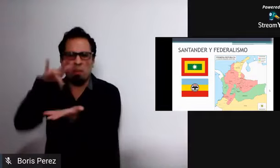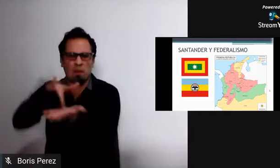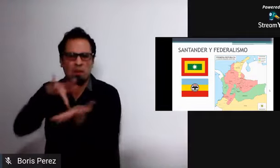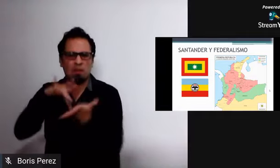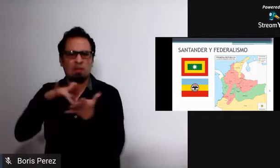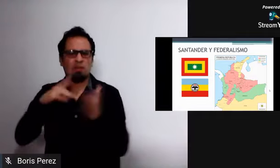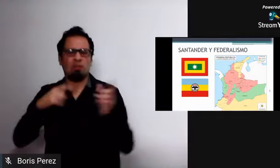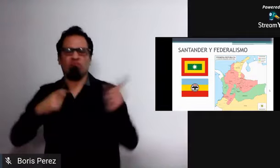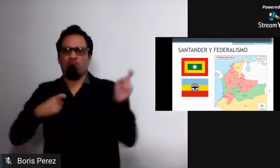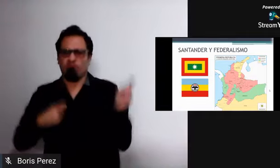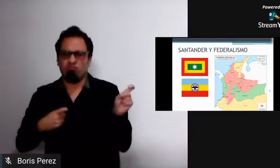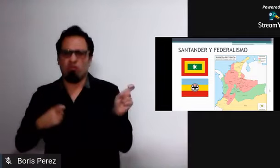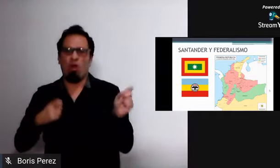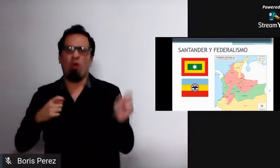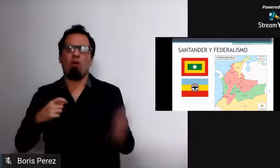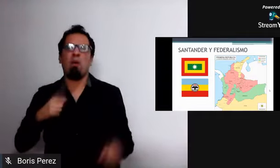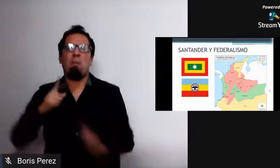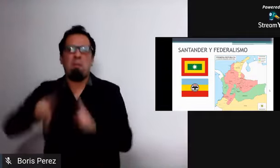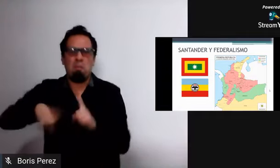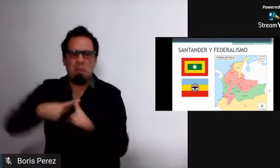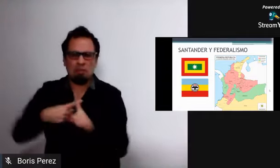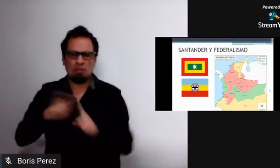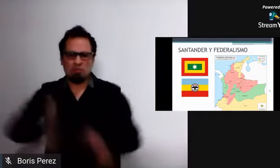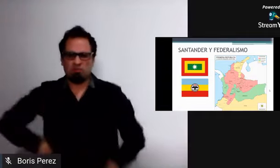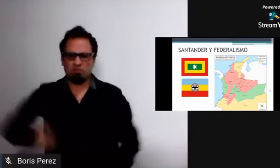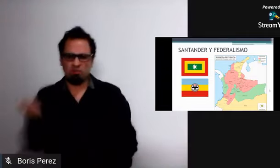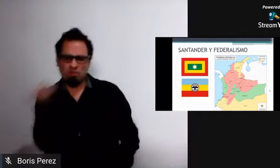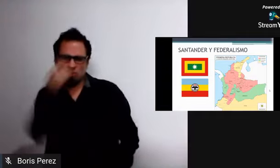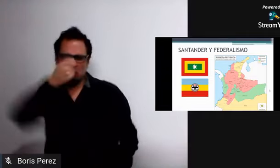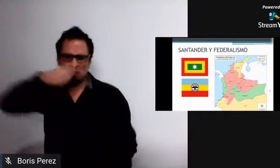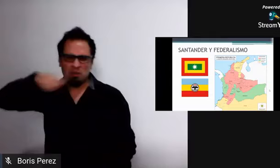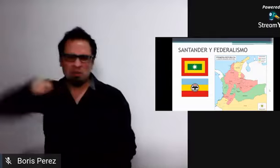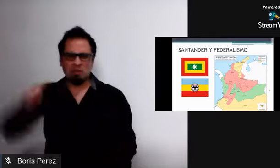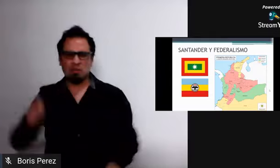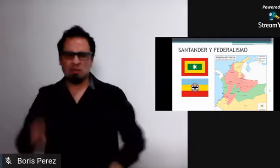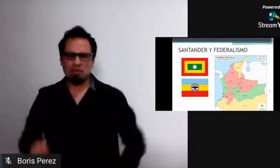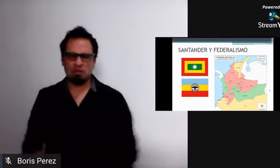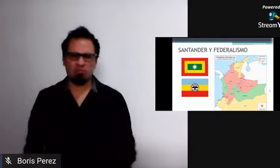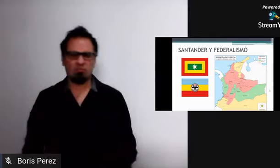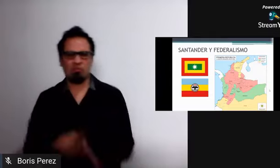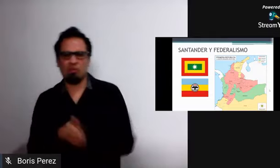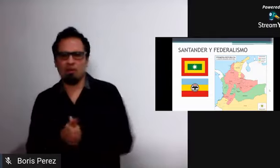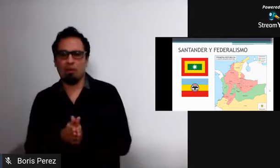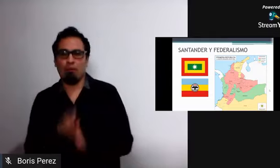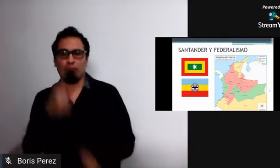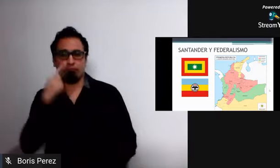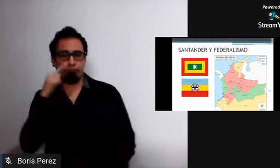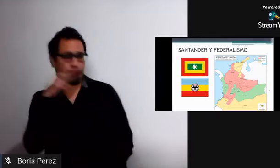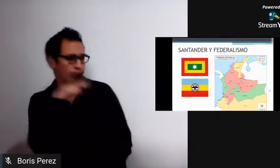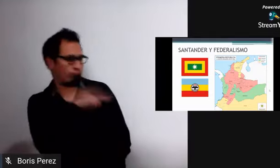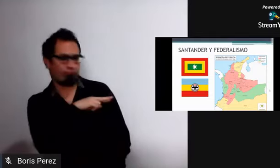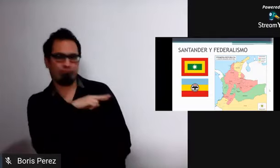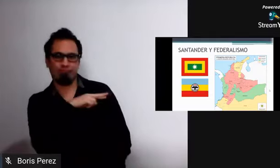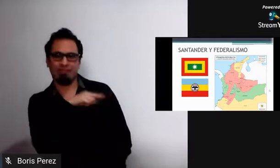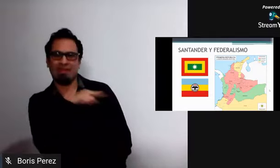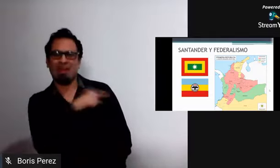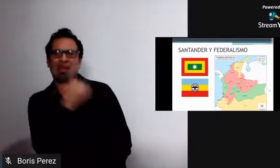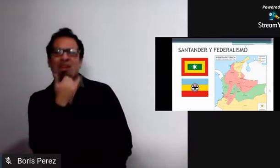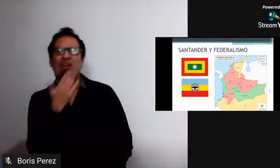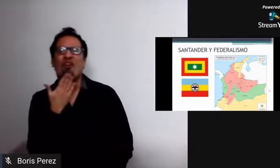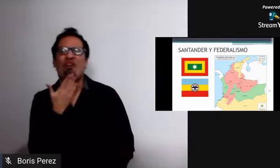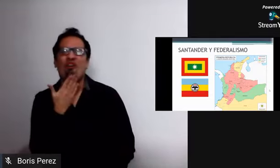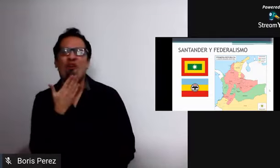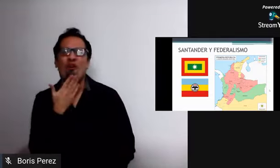Entonces, Francisco de Paula Santander es criado y es instruido y formado en medio de